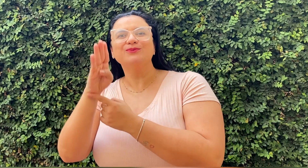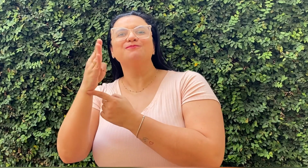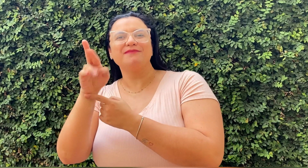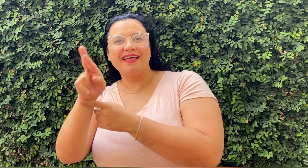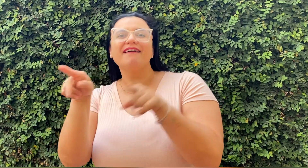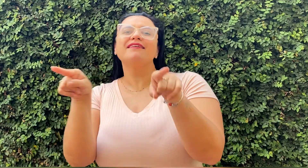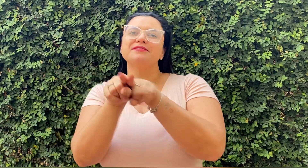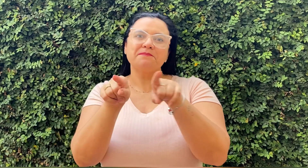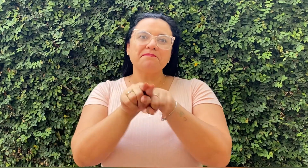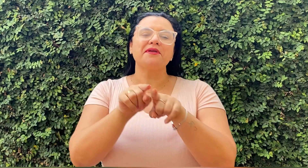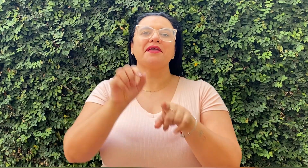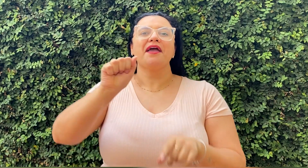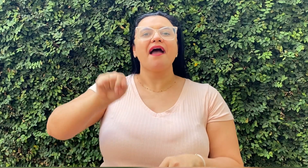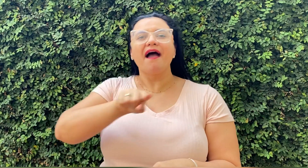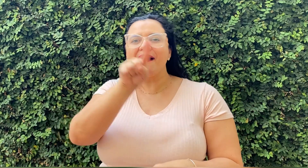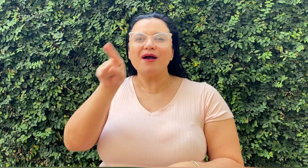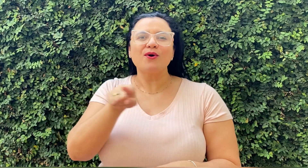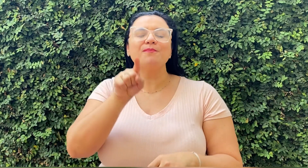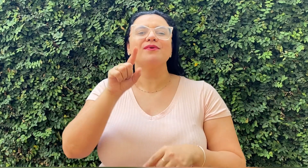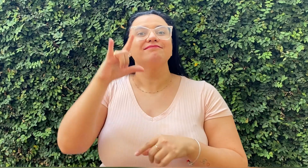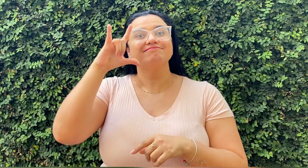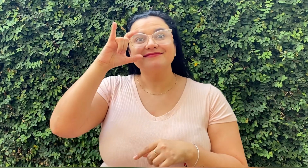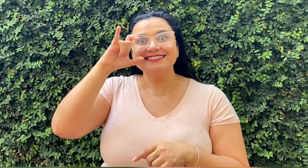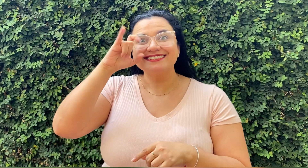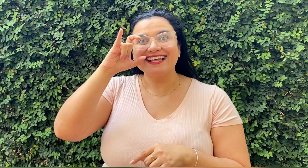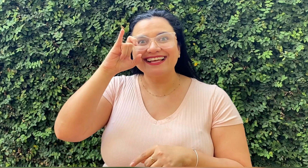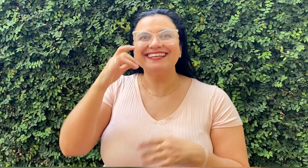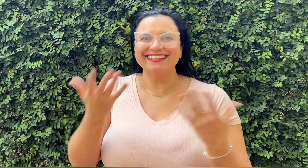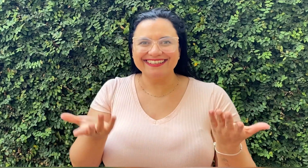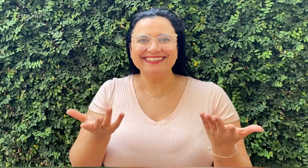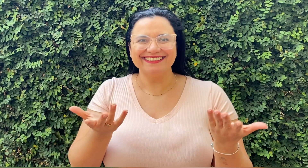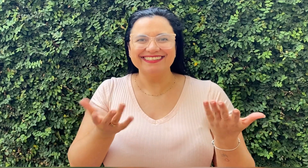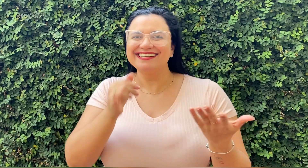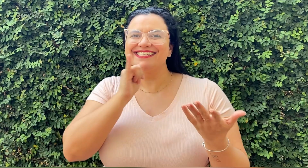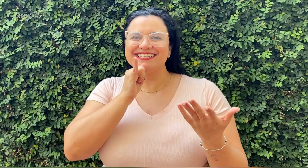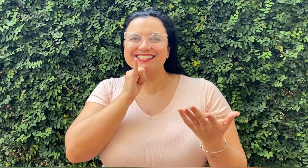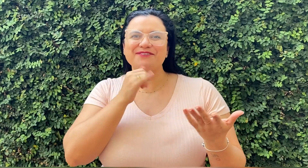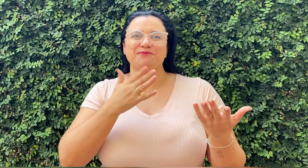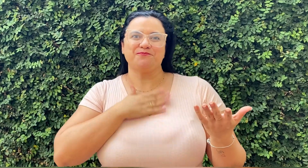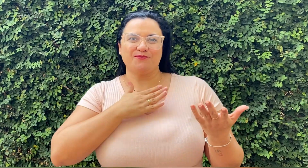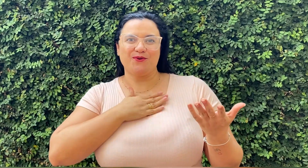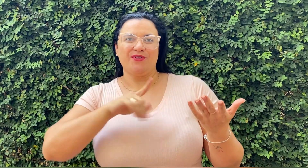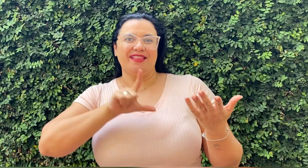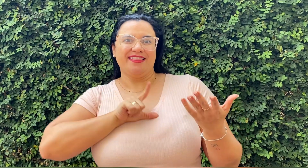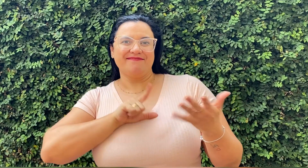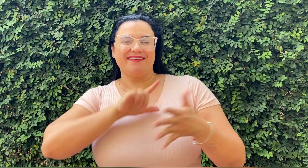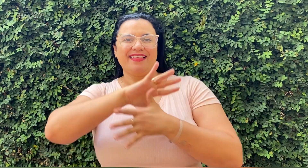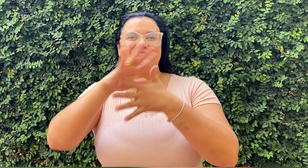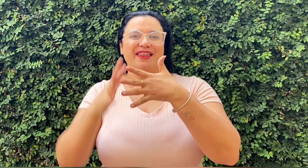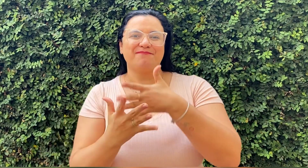livia.libras@ufam.com.br. Ou você pode fazer o arroba também do Instagram. Então, por exemplo, o meu é Livia Libras